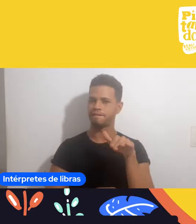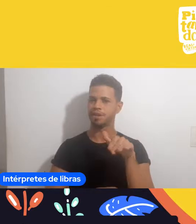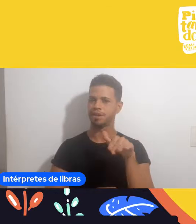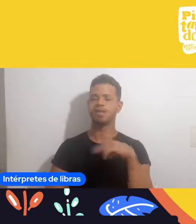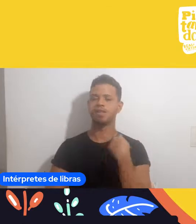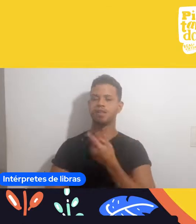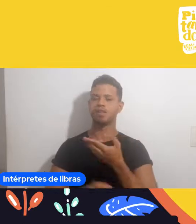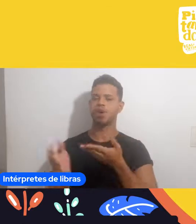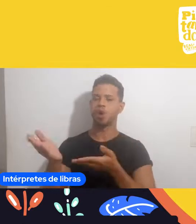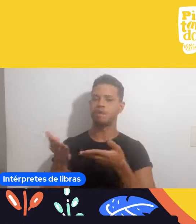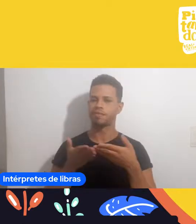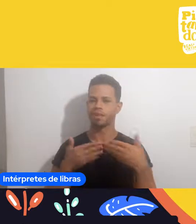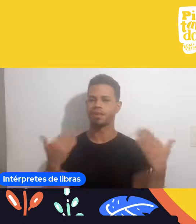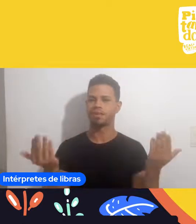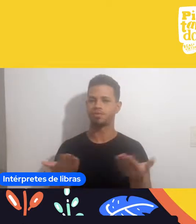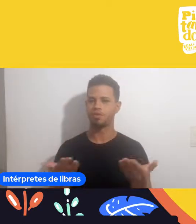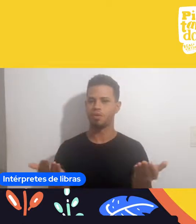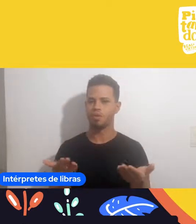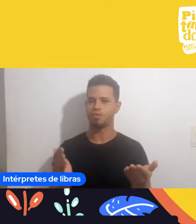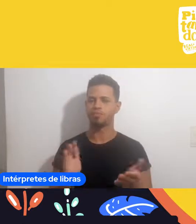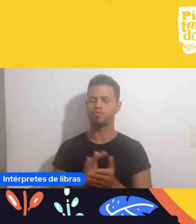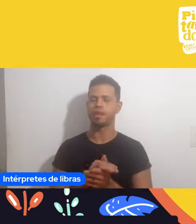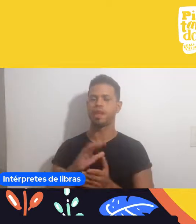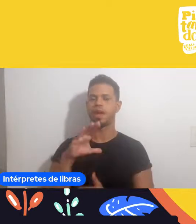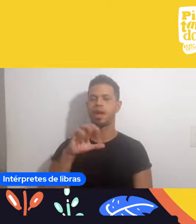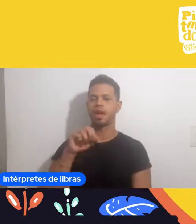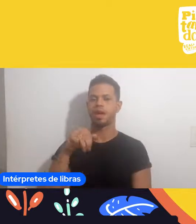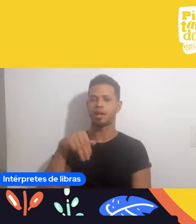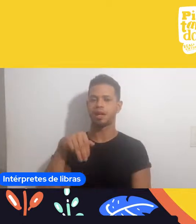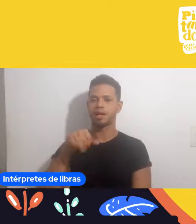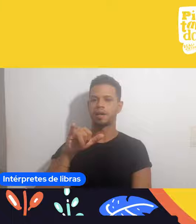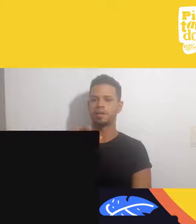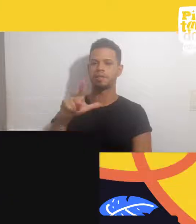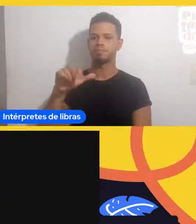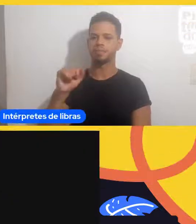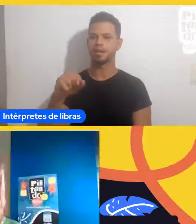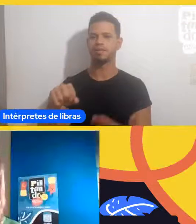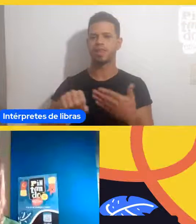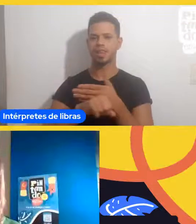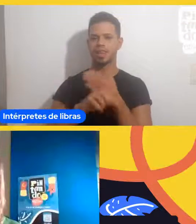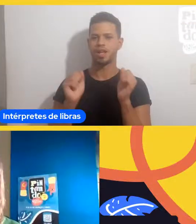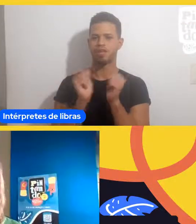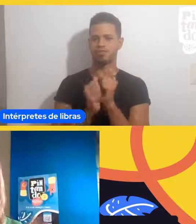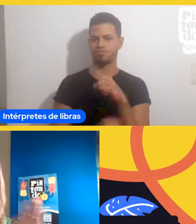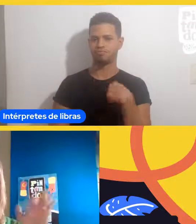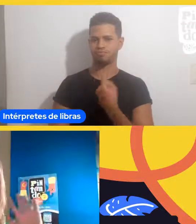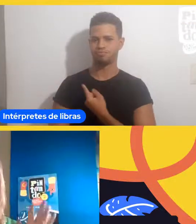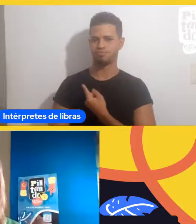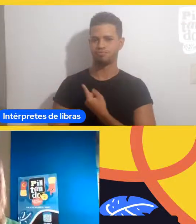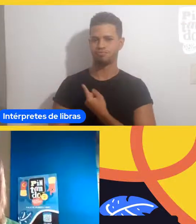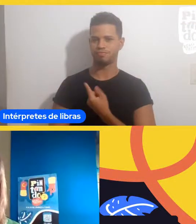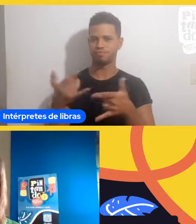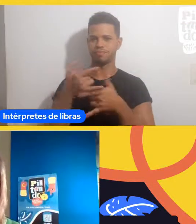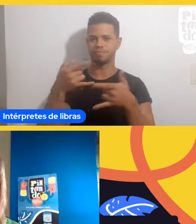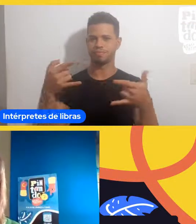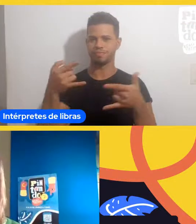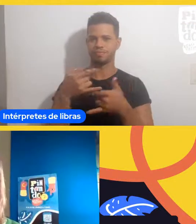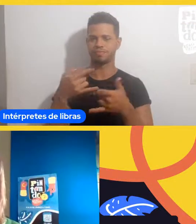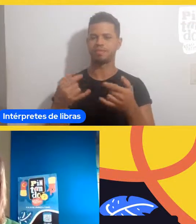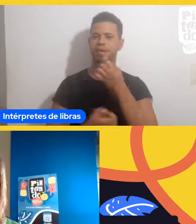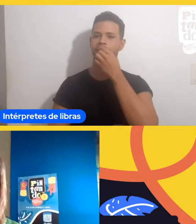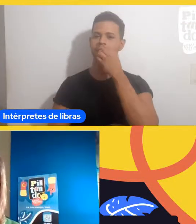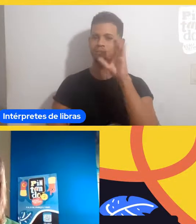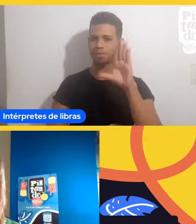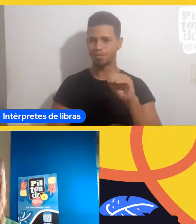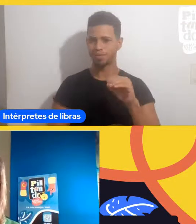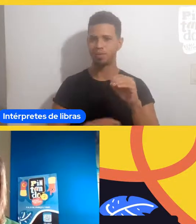hoje é Camila Domingues, vou chamar ela aqui para entrar na janela com a gente. Boa noite, Camila. Olá, boa